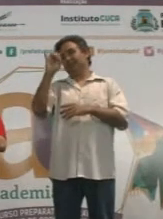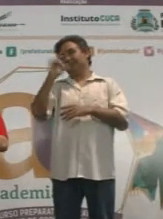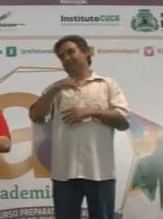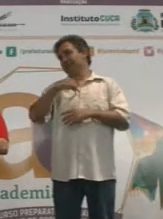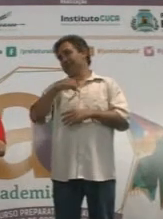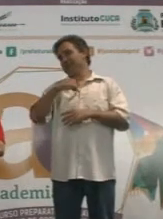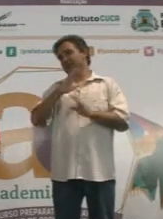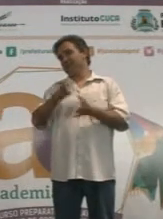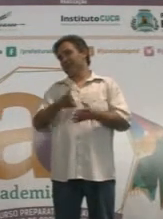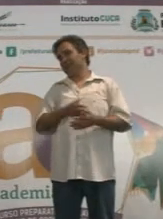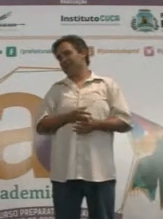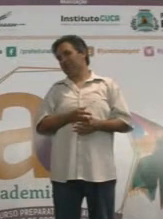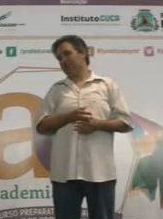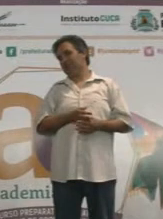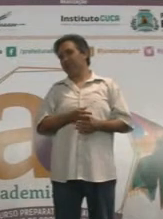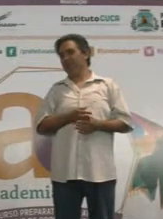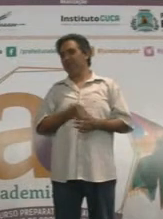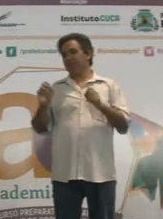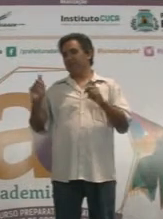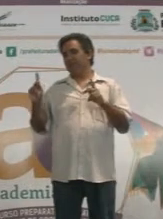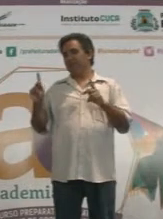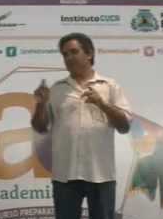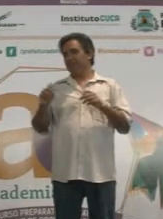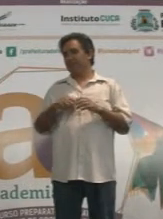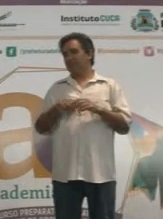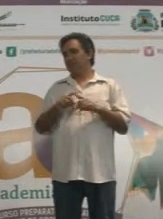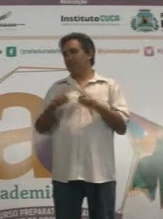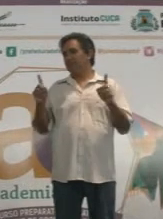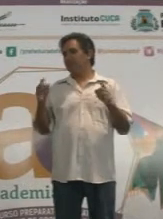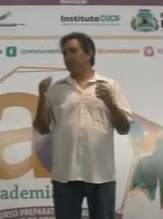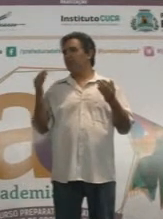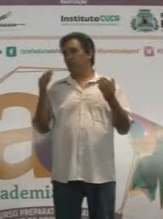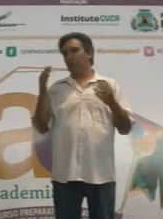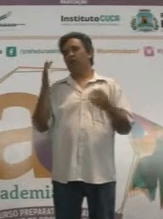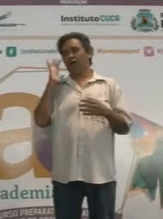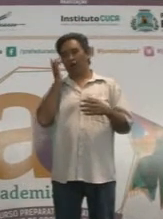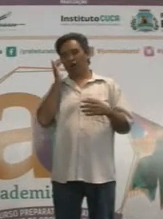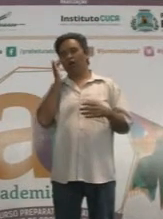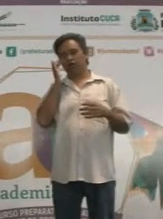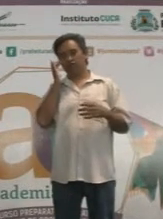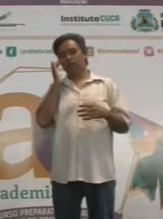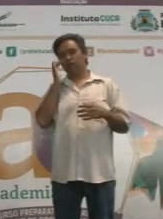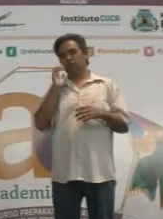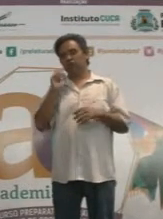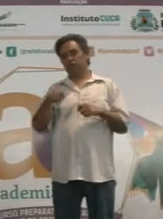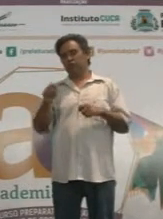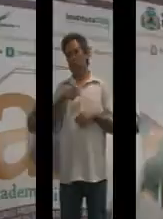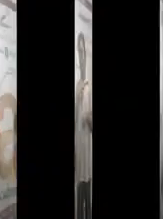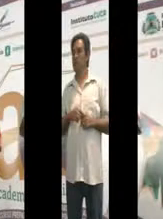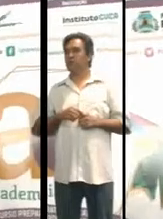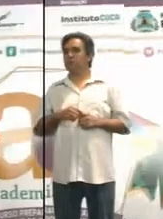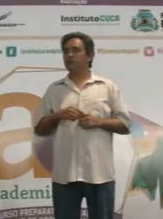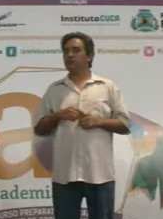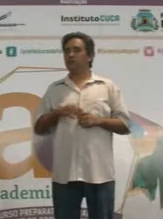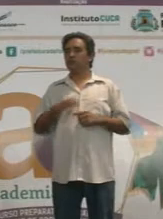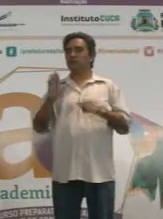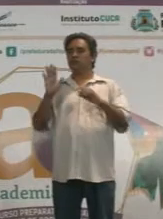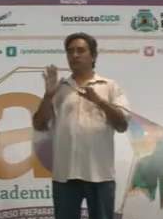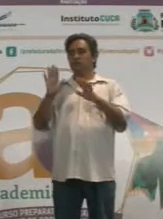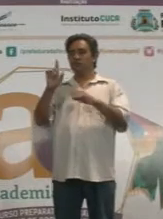tipo de evolução tecnológica. Tudo bem? Mas, sem dúvida, é trabalhista mesmo provável. Tem